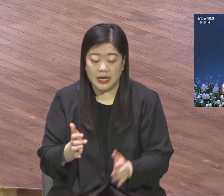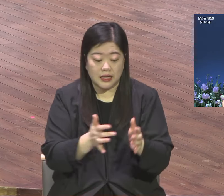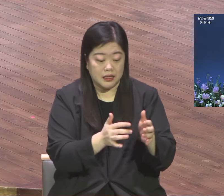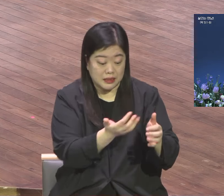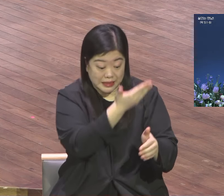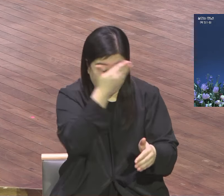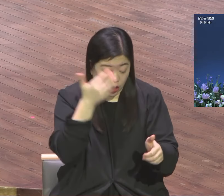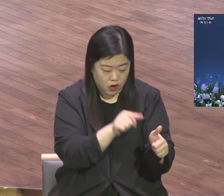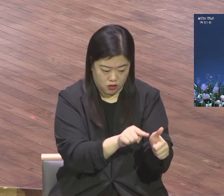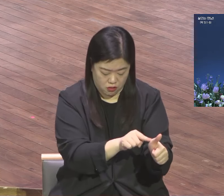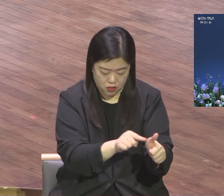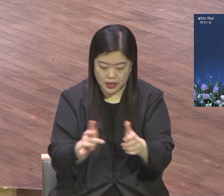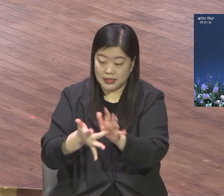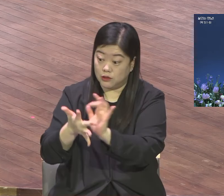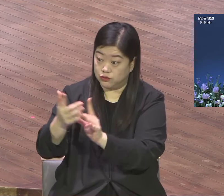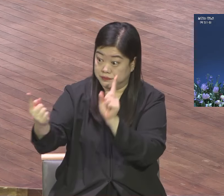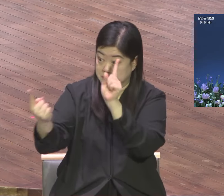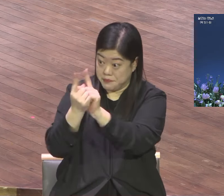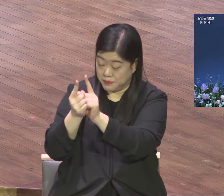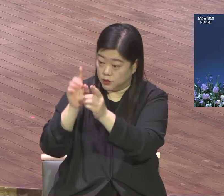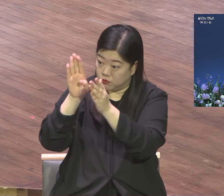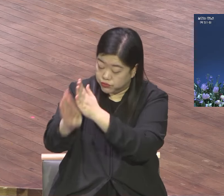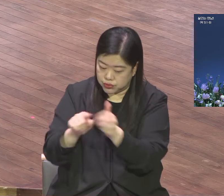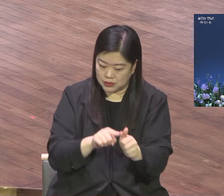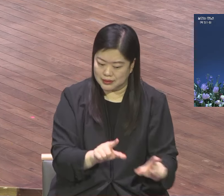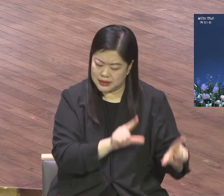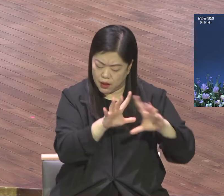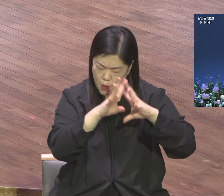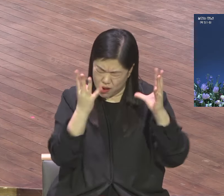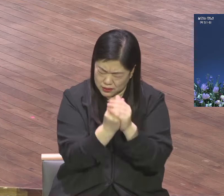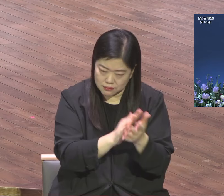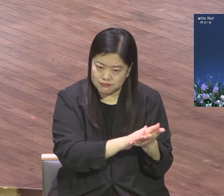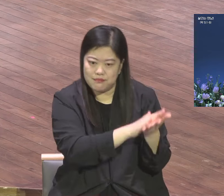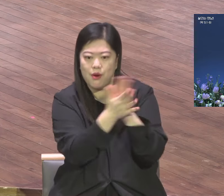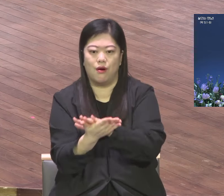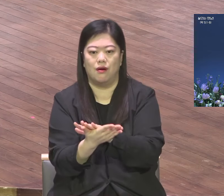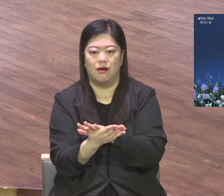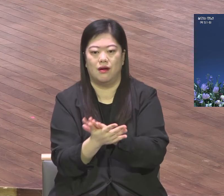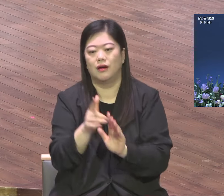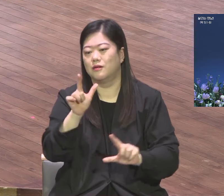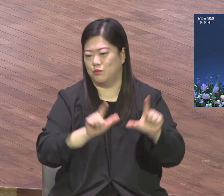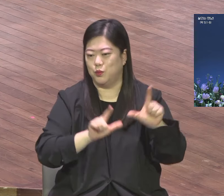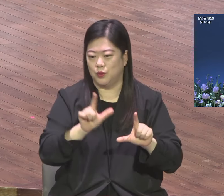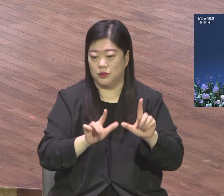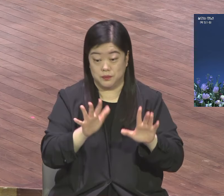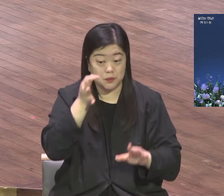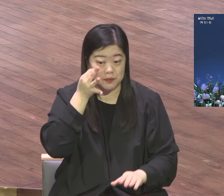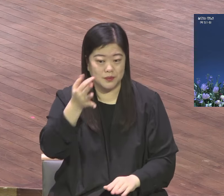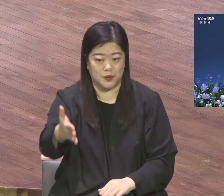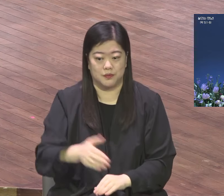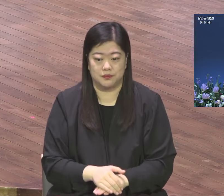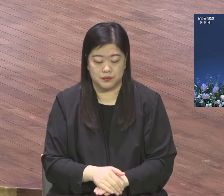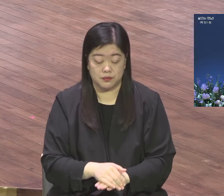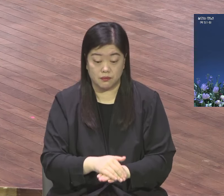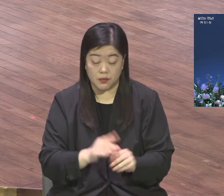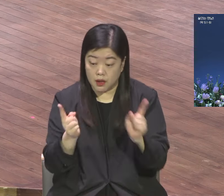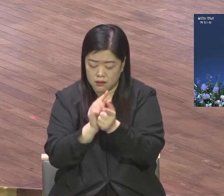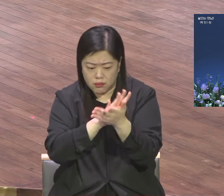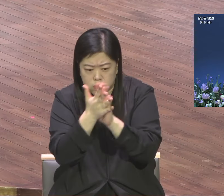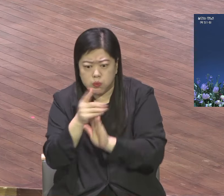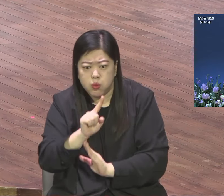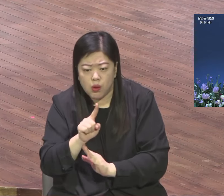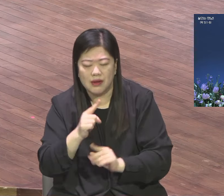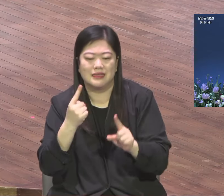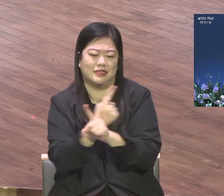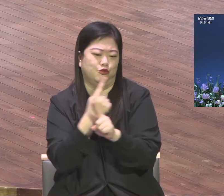완전히 180도 그렇게 달라지는 변화가 났습니다. 다시 말하면 치유와 회복이